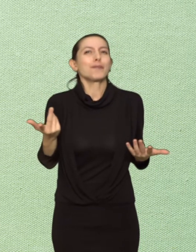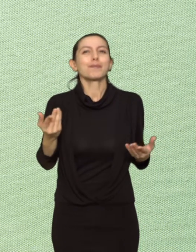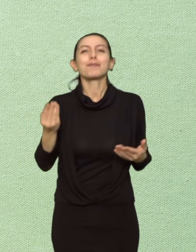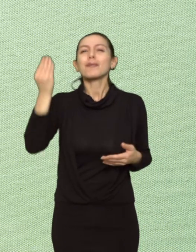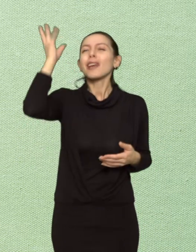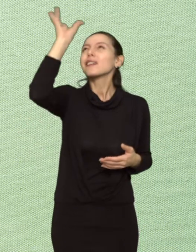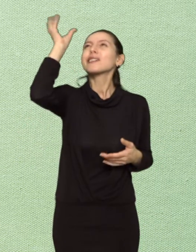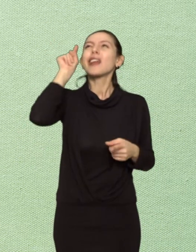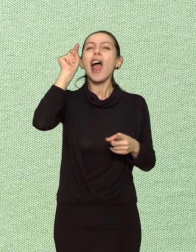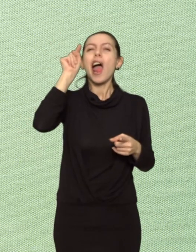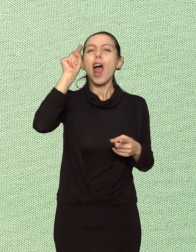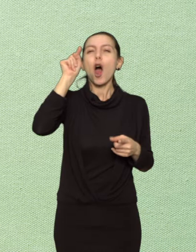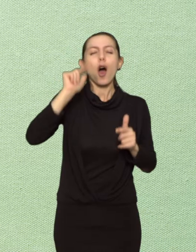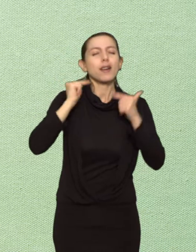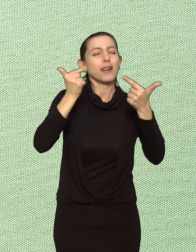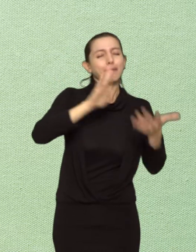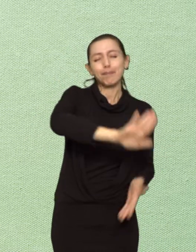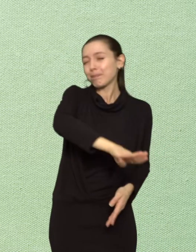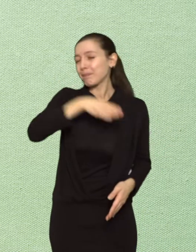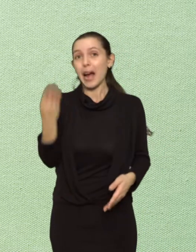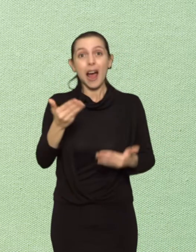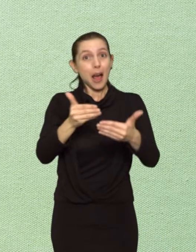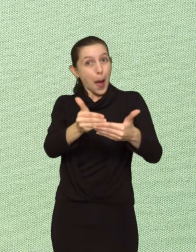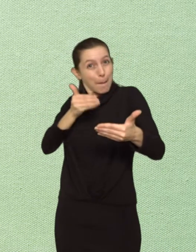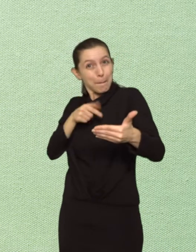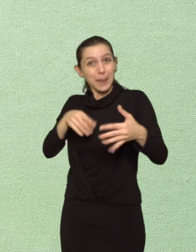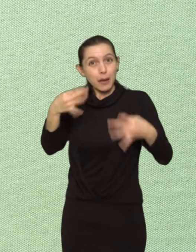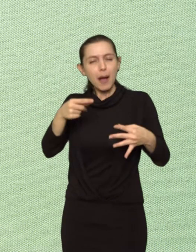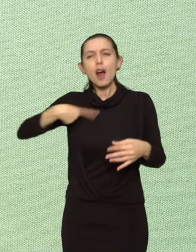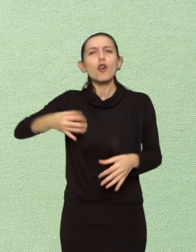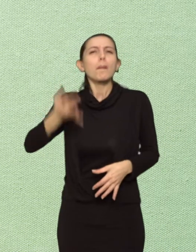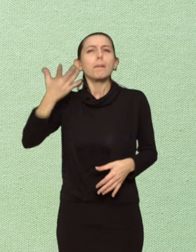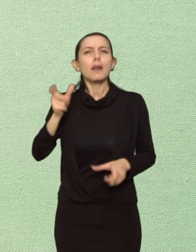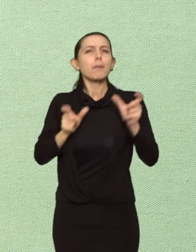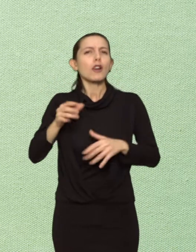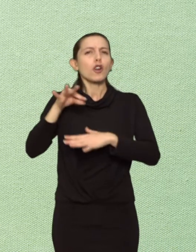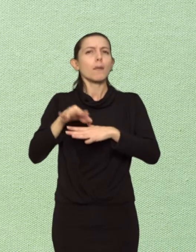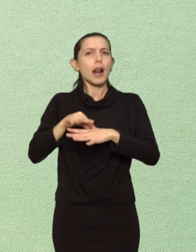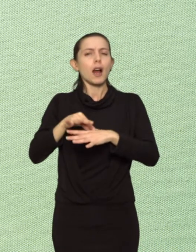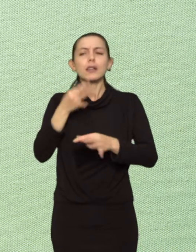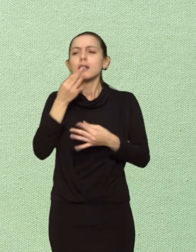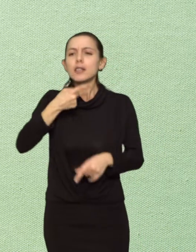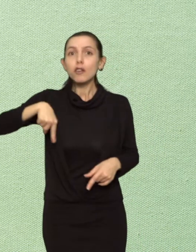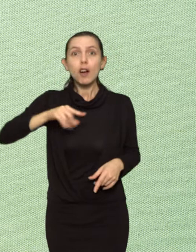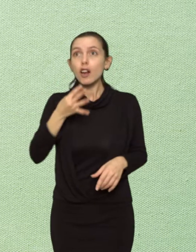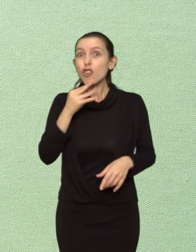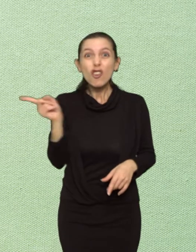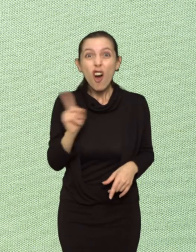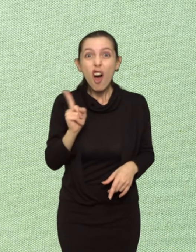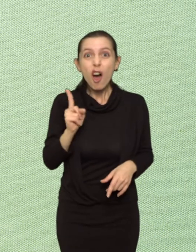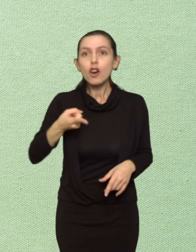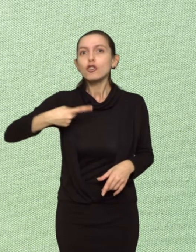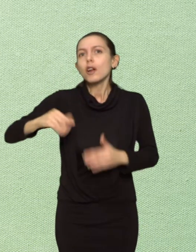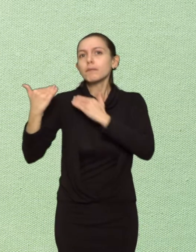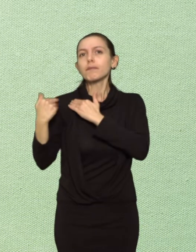paradigma. Prima della carta noi eravamo considerati persone malate, era nostra responsabilità se non riusciamo a fare